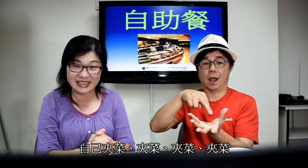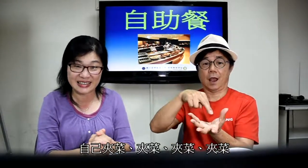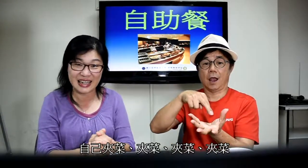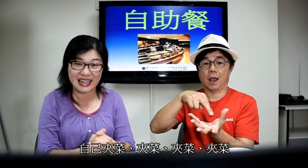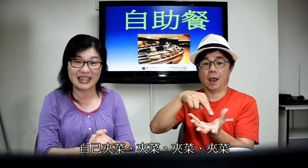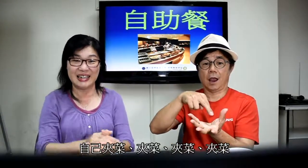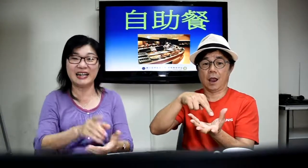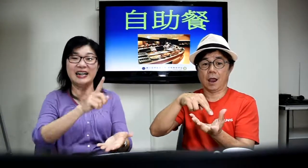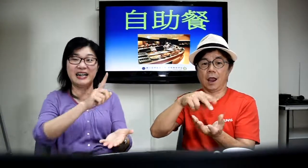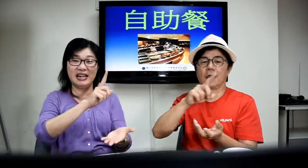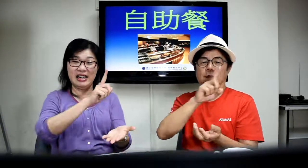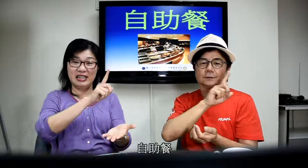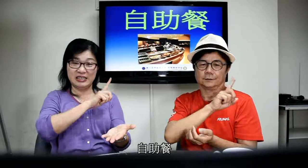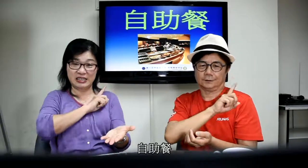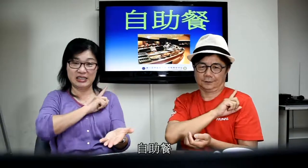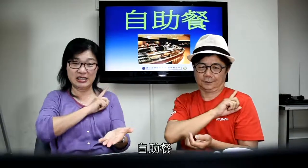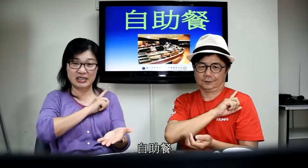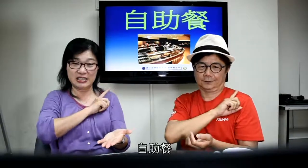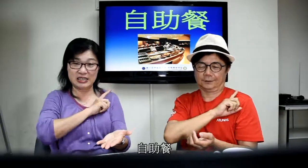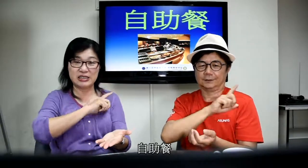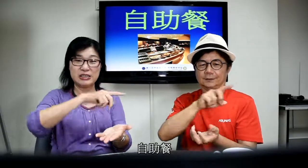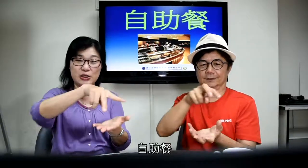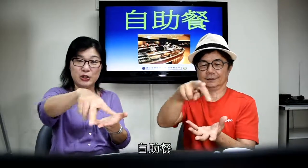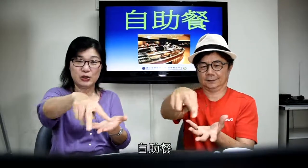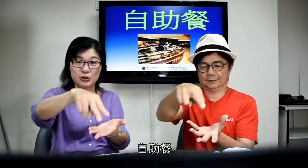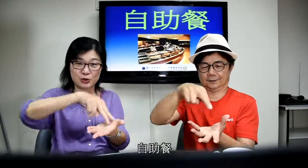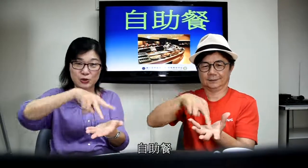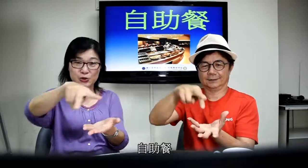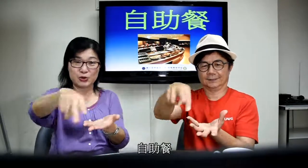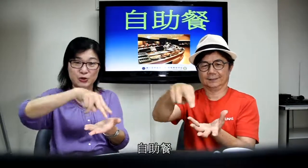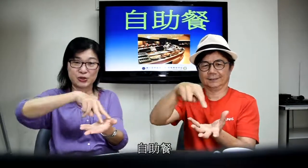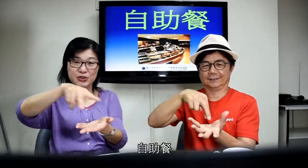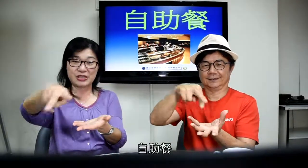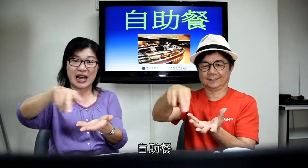菜，自助